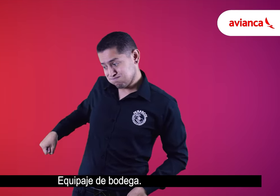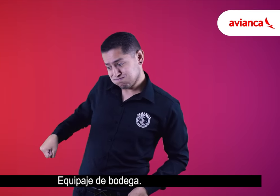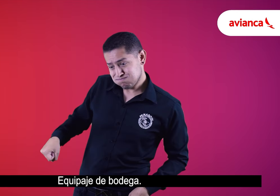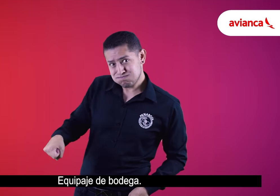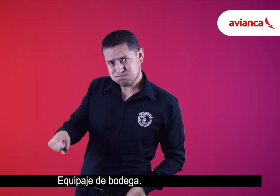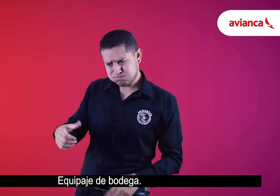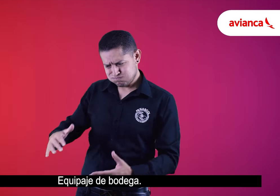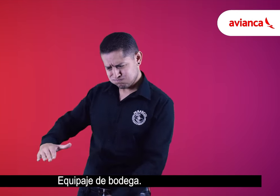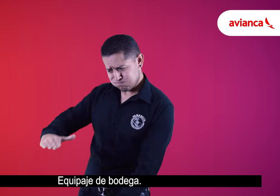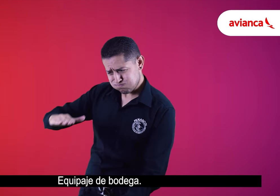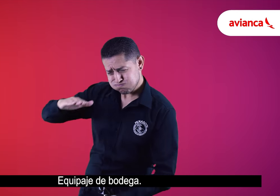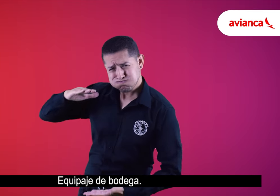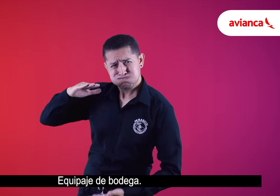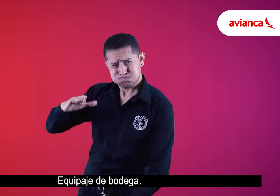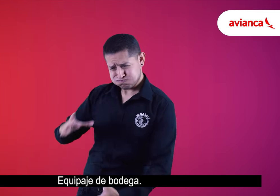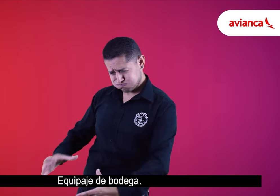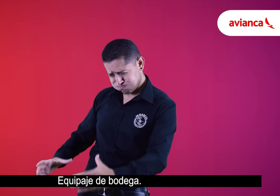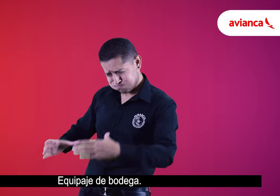Equipaje de bodega.